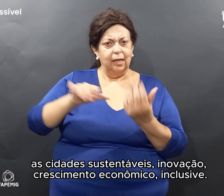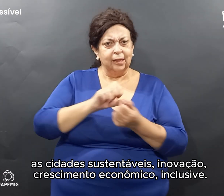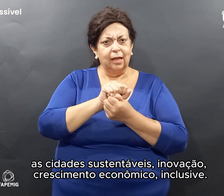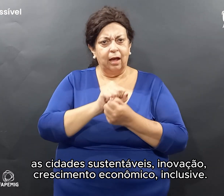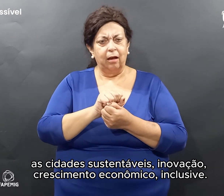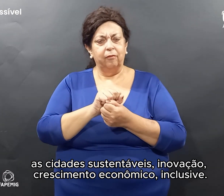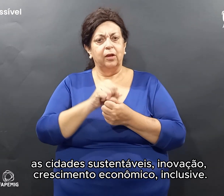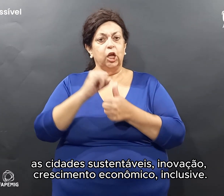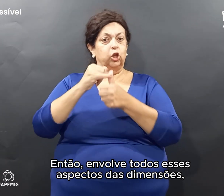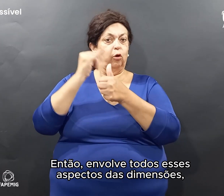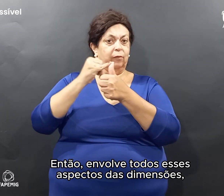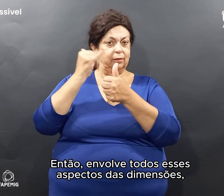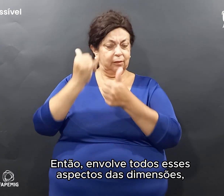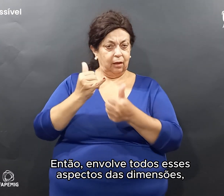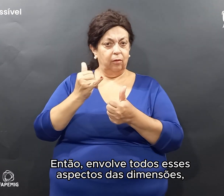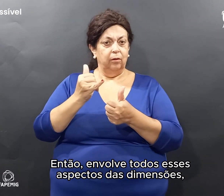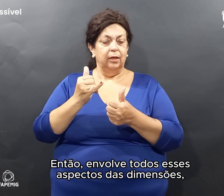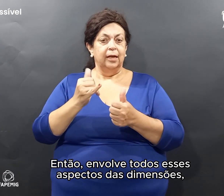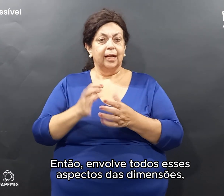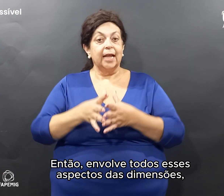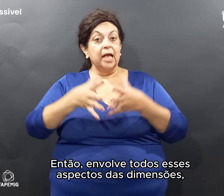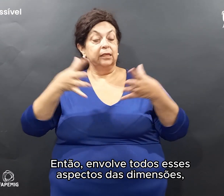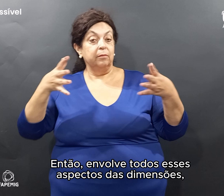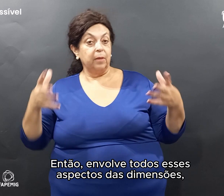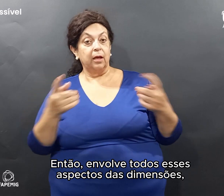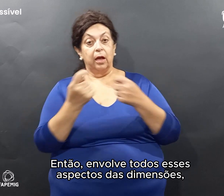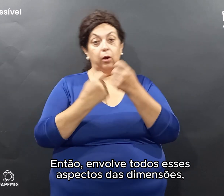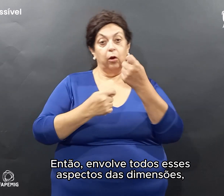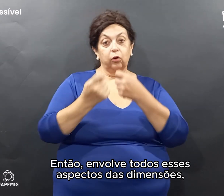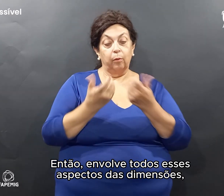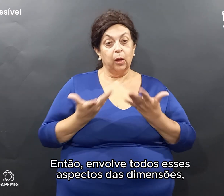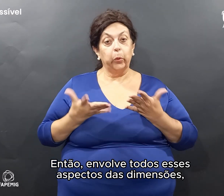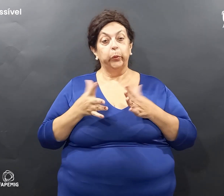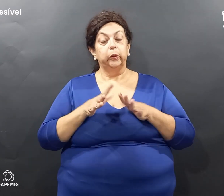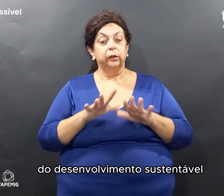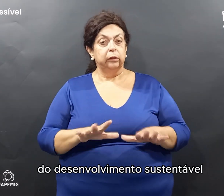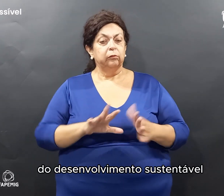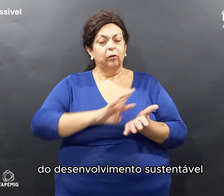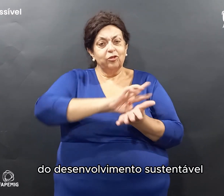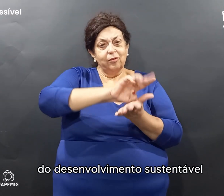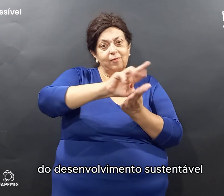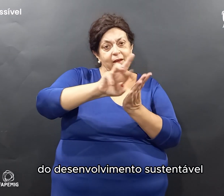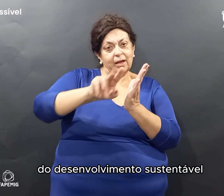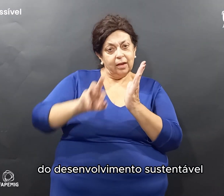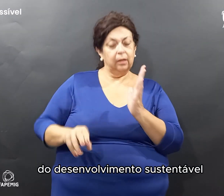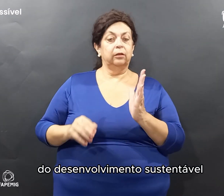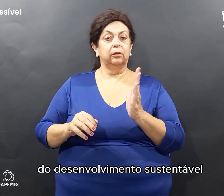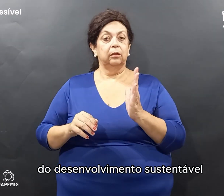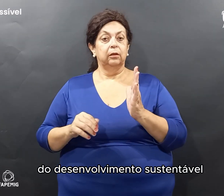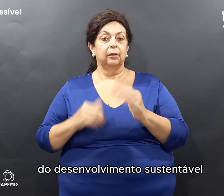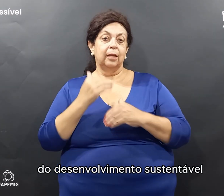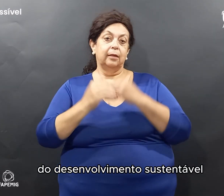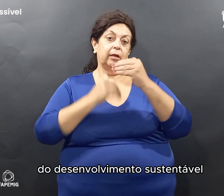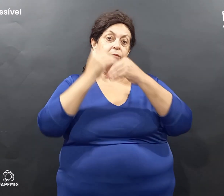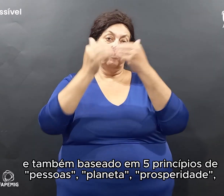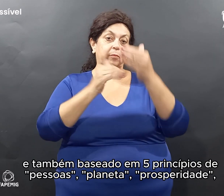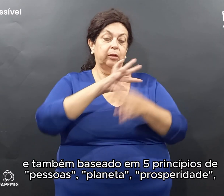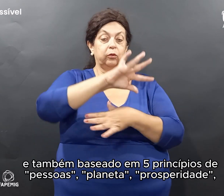econômico inclusivo. Então, envolve todos esses aspectos das dimensões do desenvolvimento sustentável. E